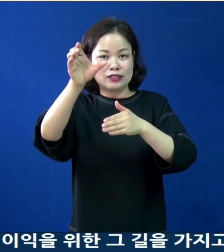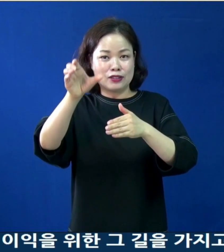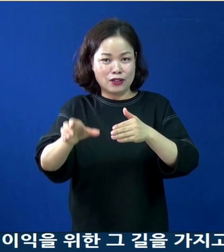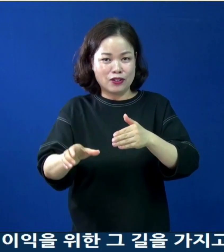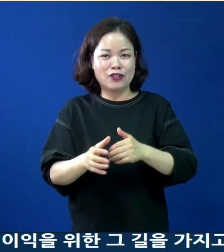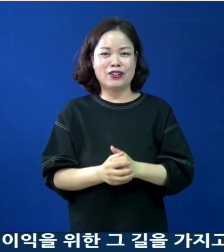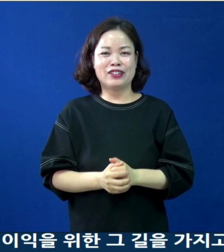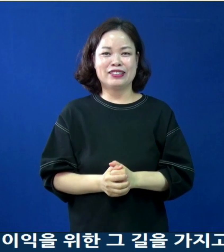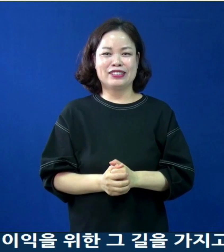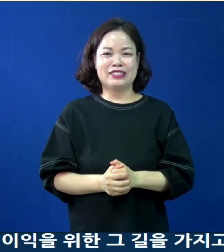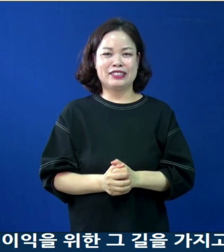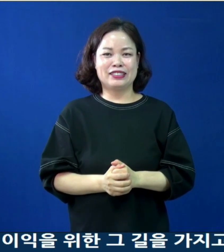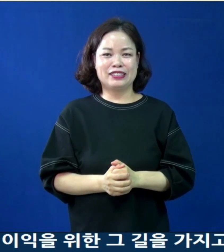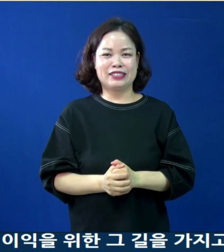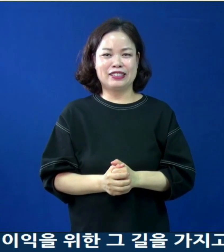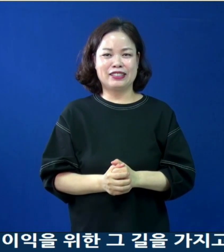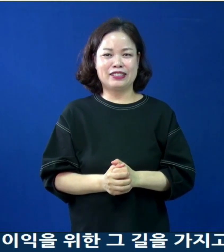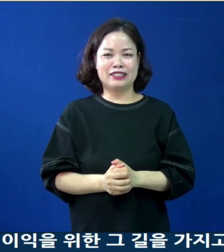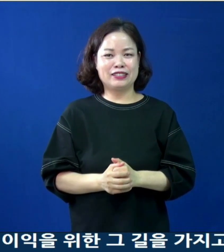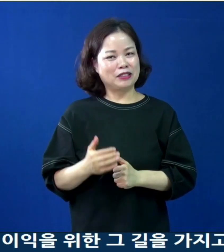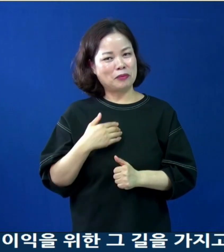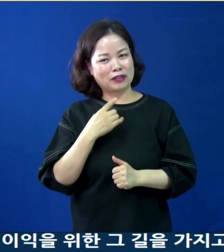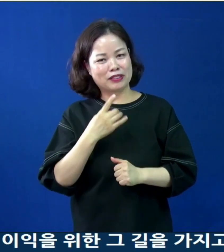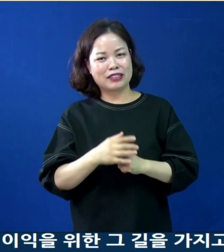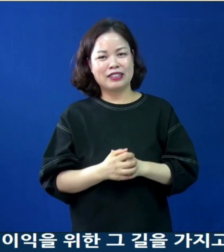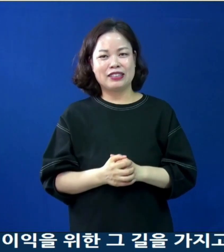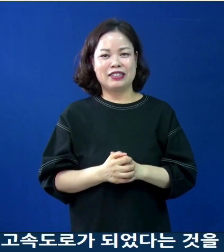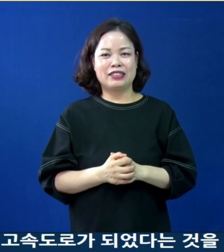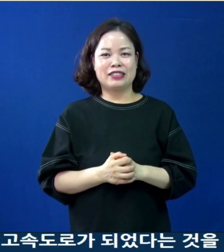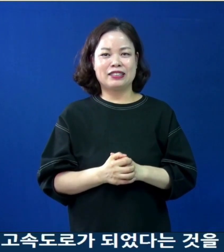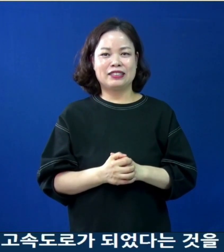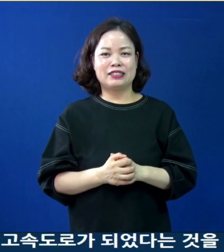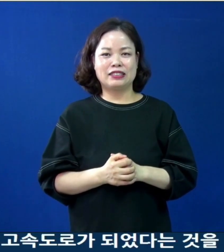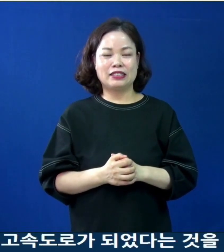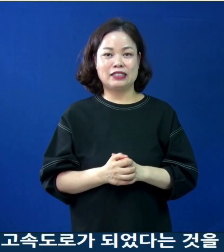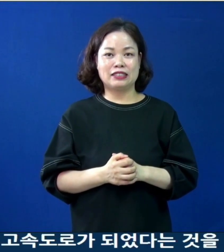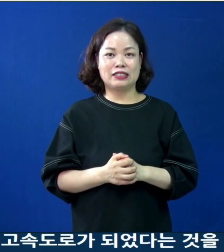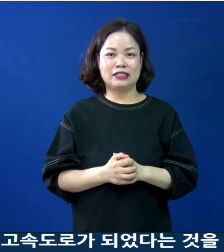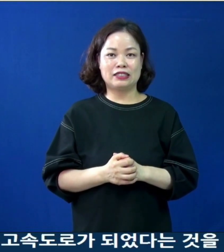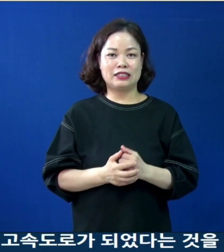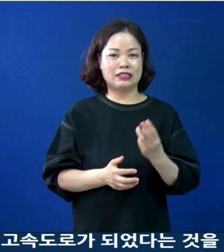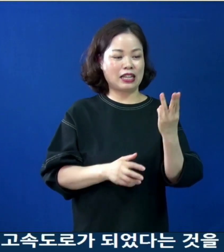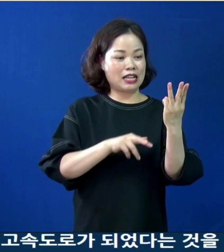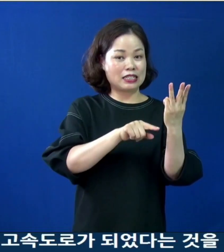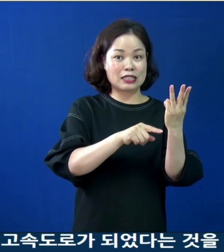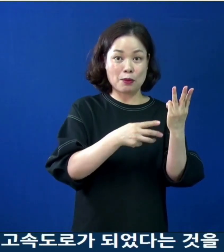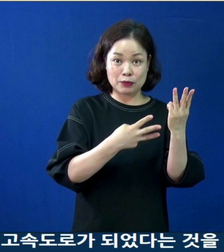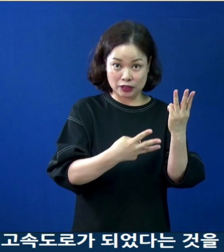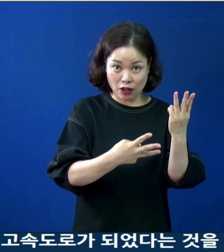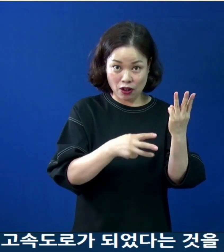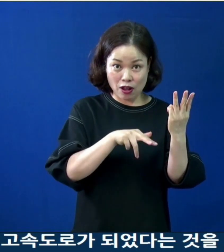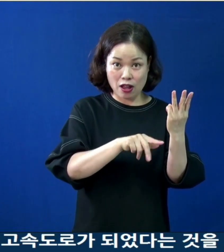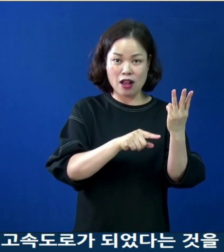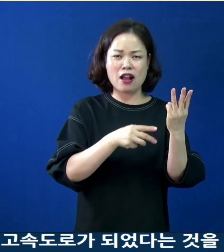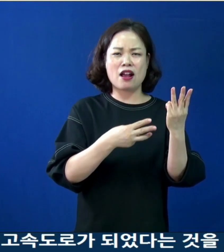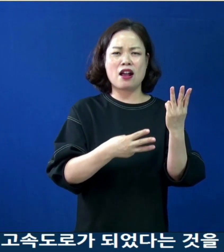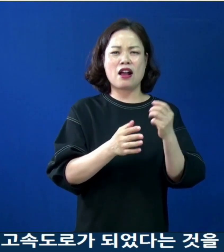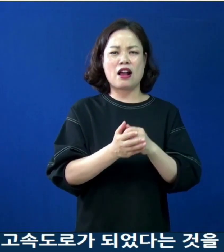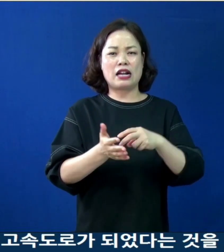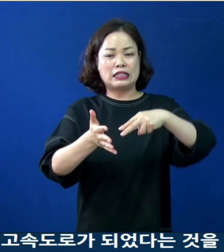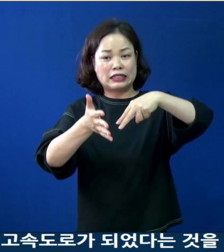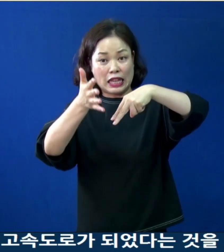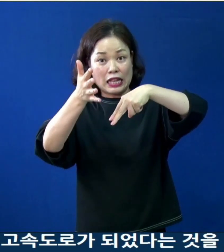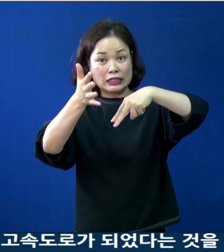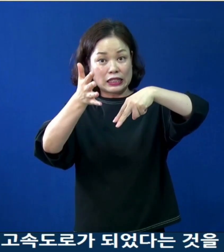계속 올려놓고. 제 쪽만 그런가요? 그 3절로 가보십시다. 3절. 데살로니가